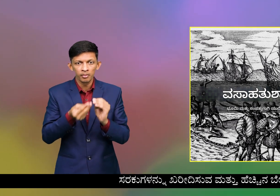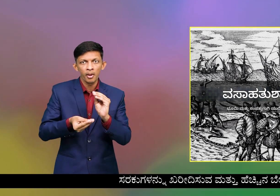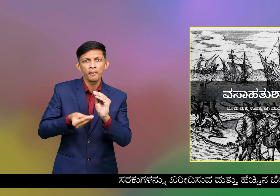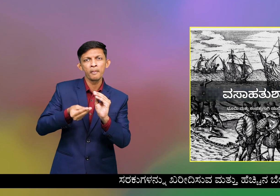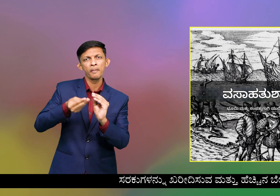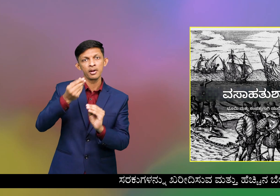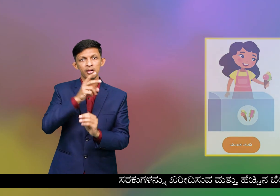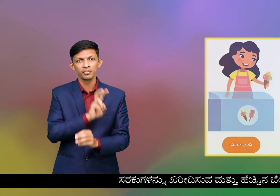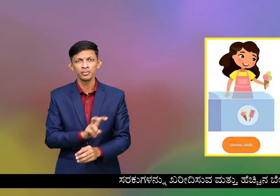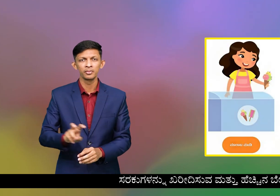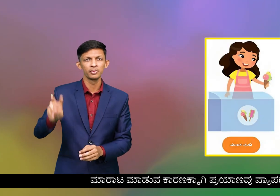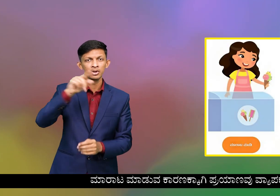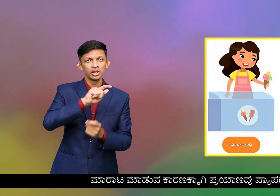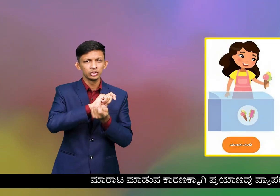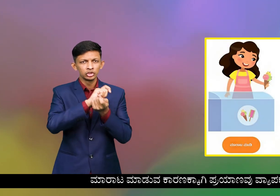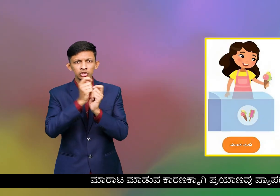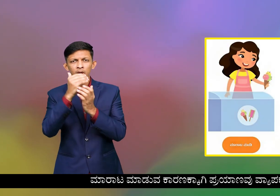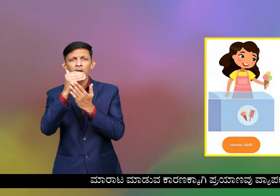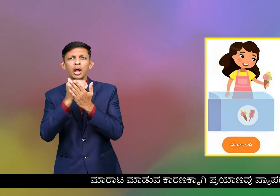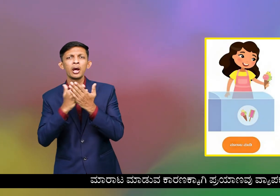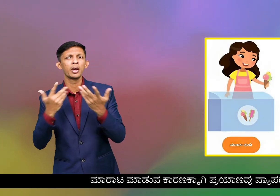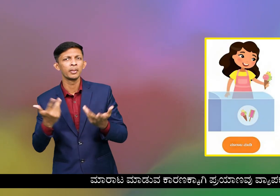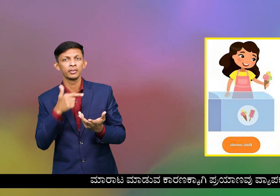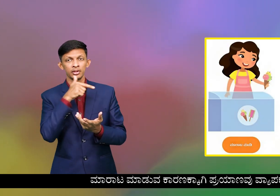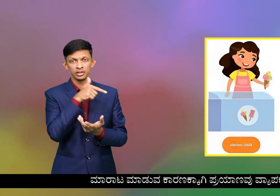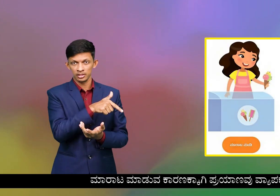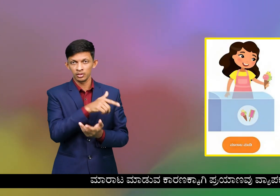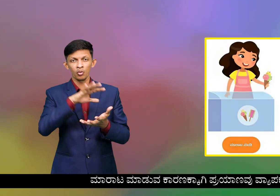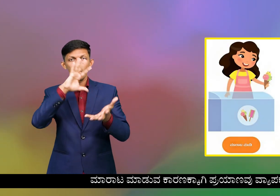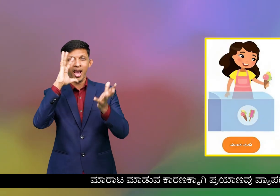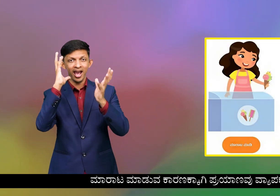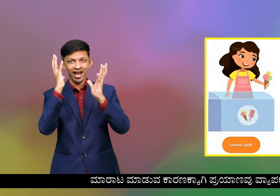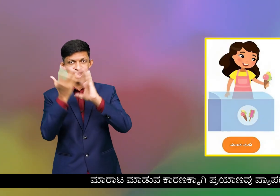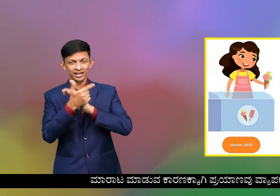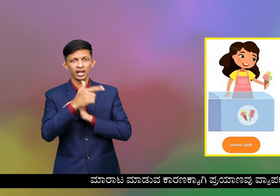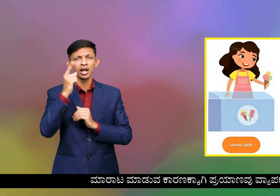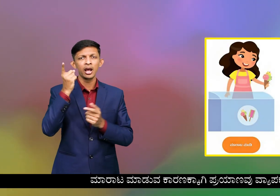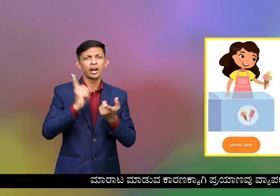ಮತ್ತು ಹೆಚ್ಚಿನ ಬೆಲೆಗೆ ಮಾರಾಟ ಮಾಡುವ ಕಾರಣಕ್ಕಾಗಿ ಪ್ರಯಾಣವು ವ್ಯಾಪಕವಾಯಿತು.